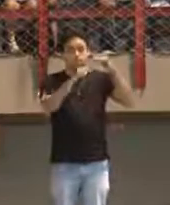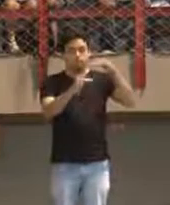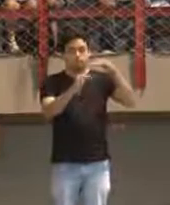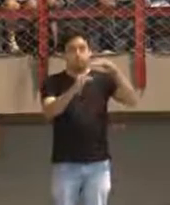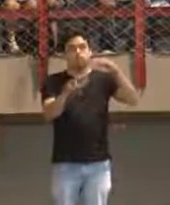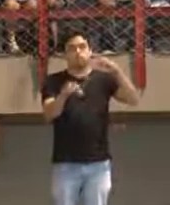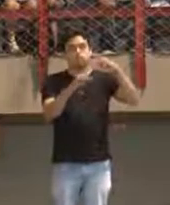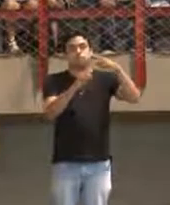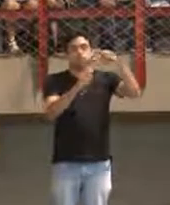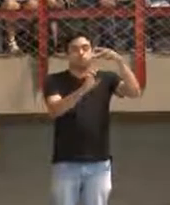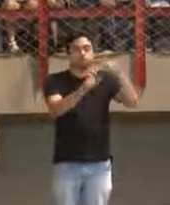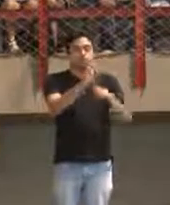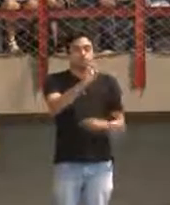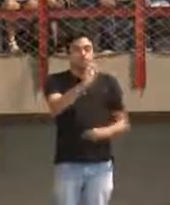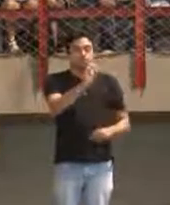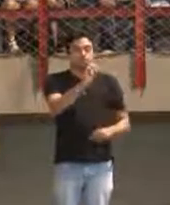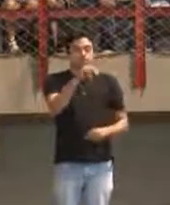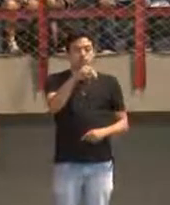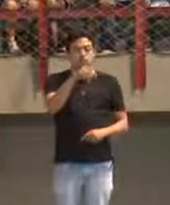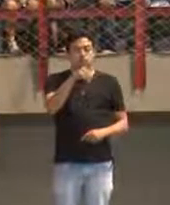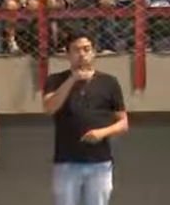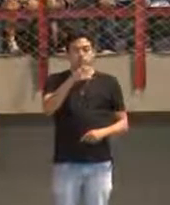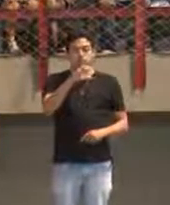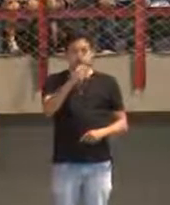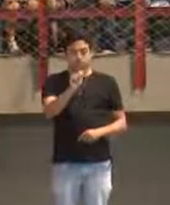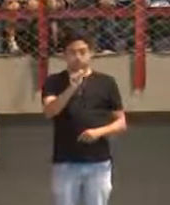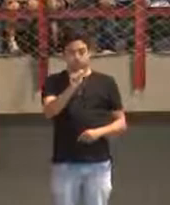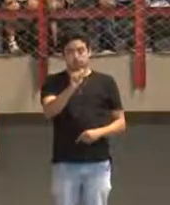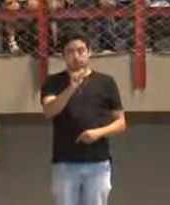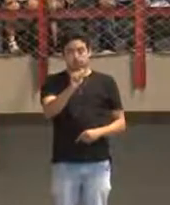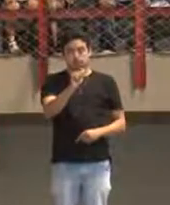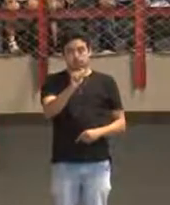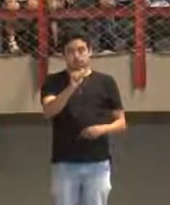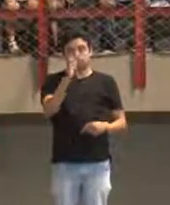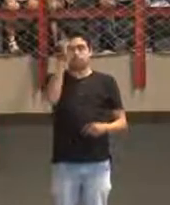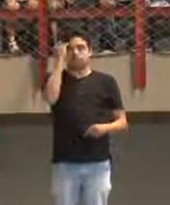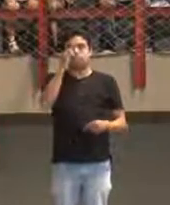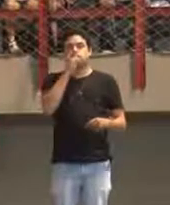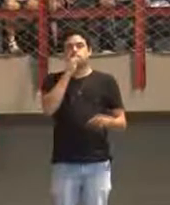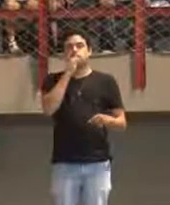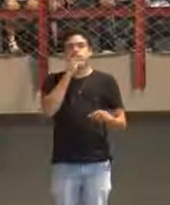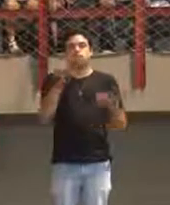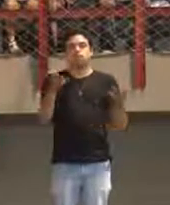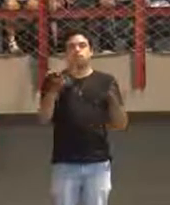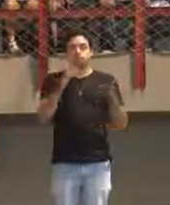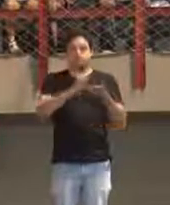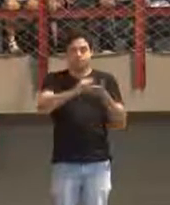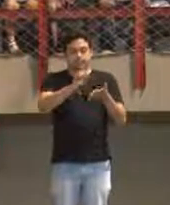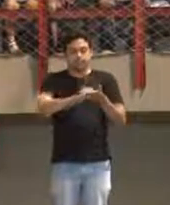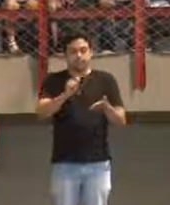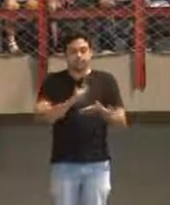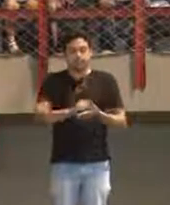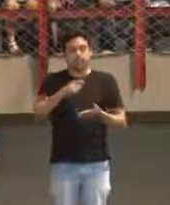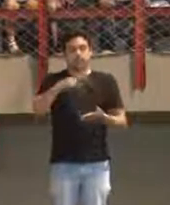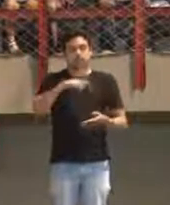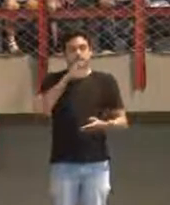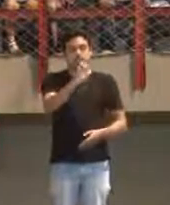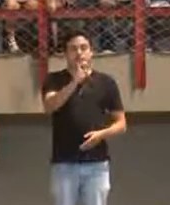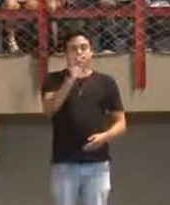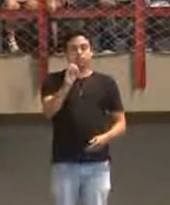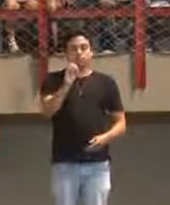abaixo. Econômica. Sabe como é que os alunos escrevem?